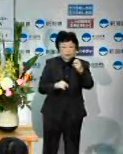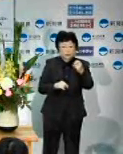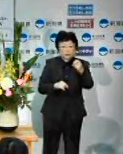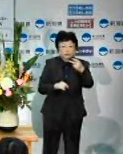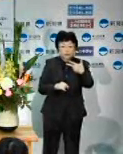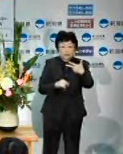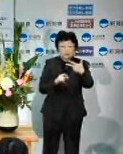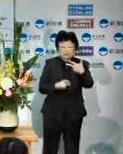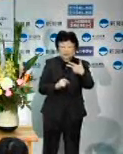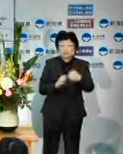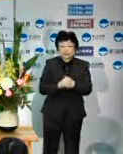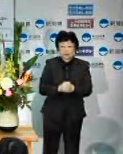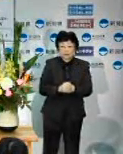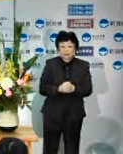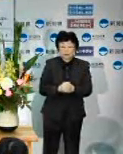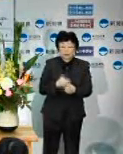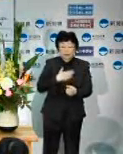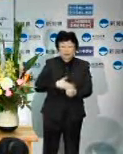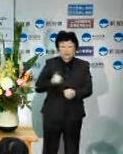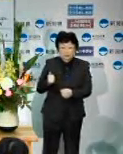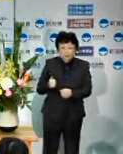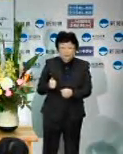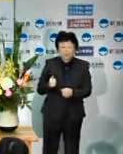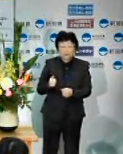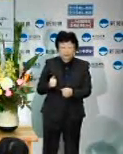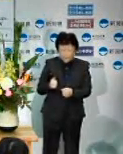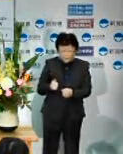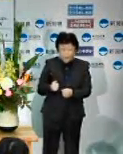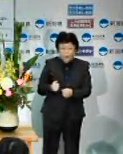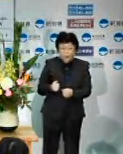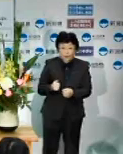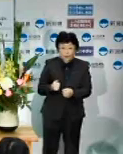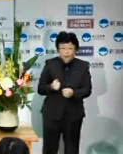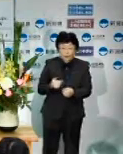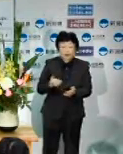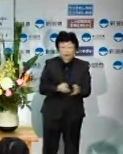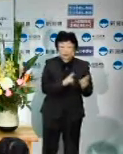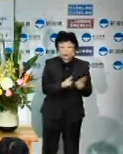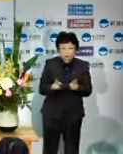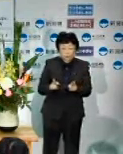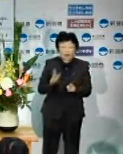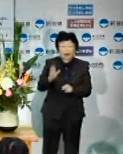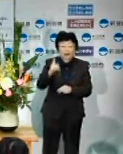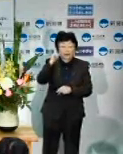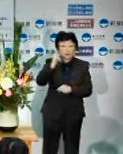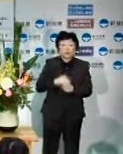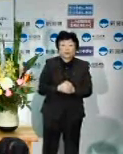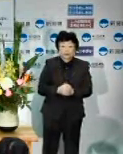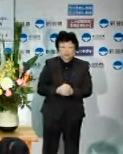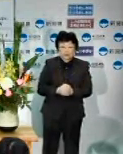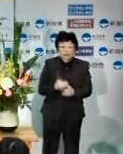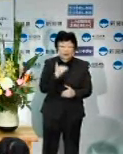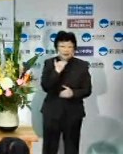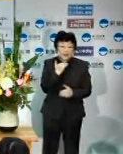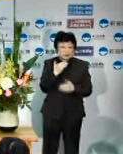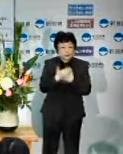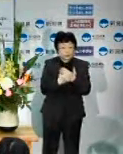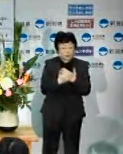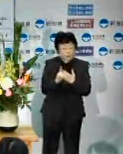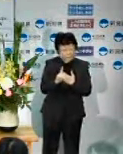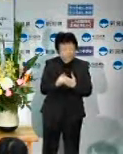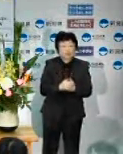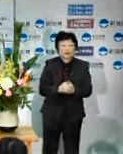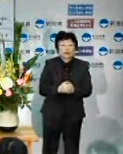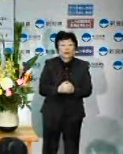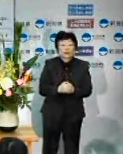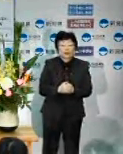する、まあ、知事も就任時からずっとこう準備されてきたかなと思うんですけど、はいはい、期待する面とか そう